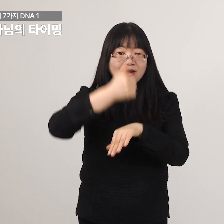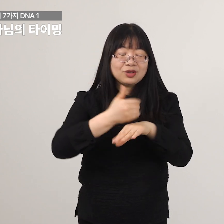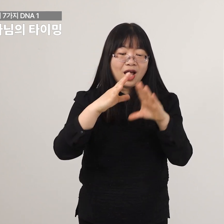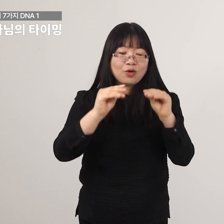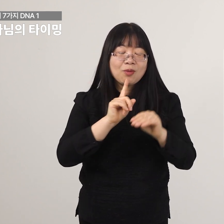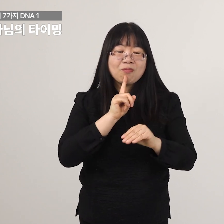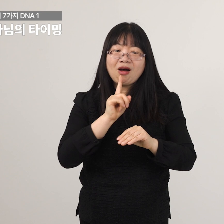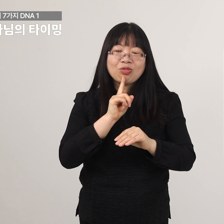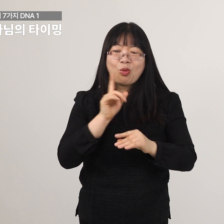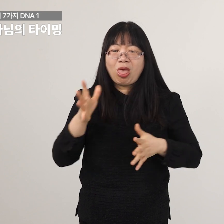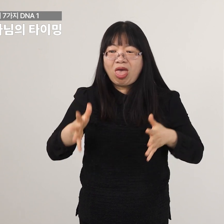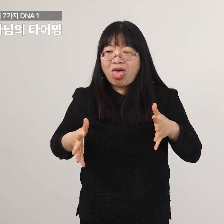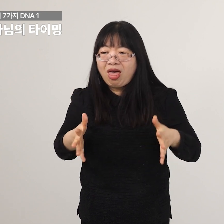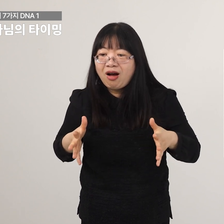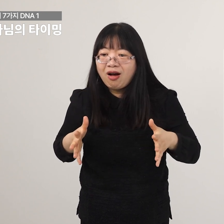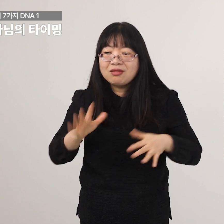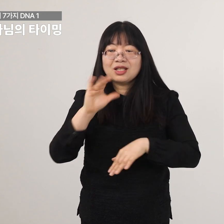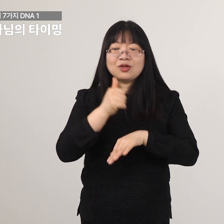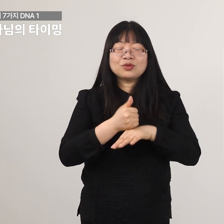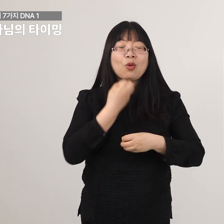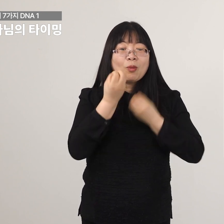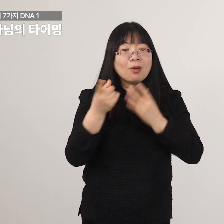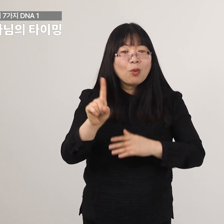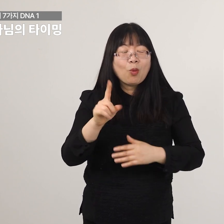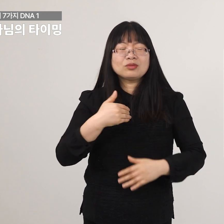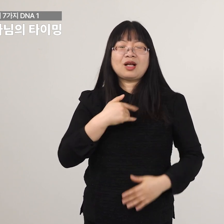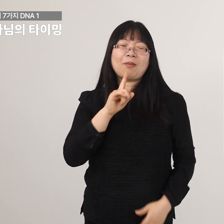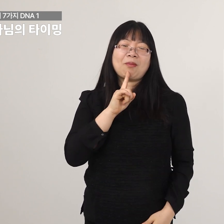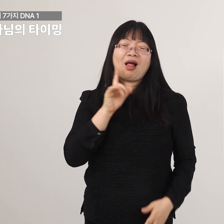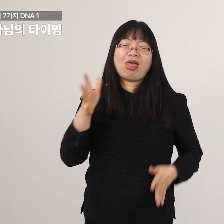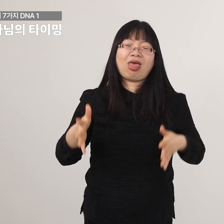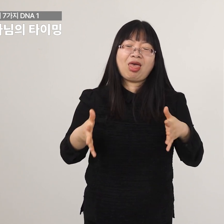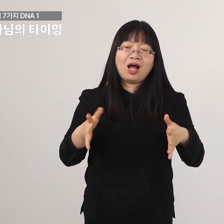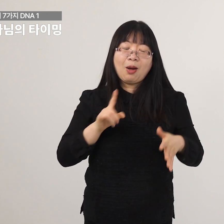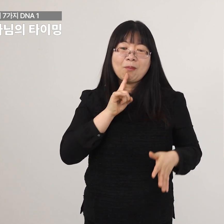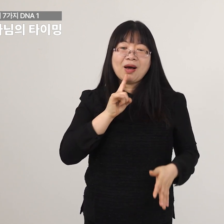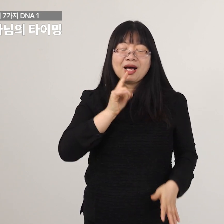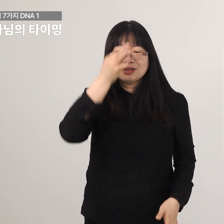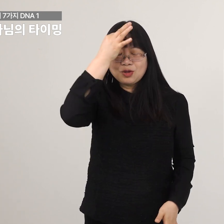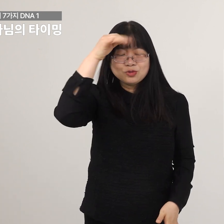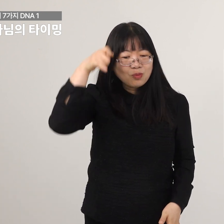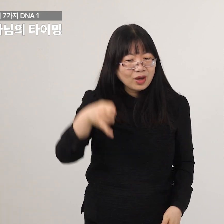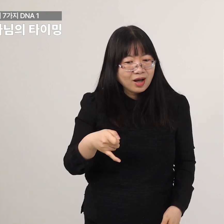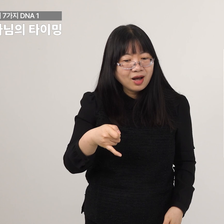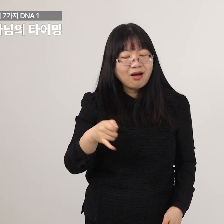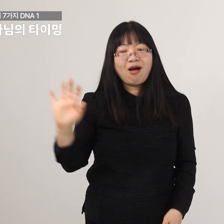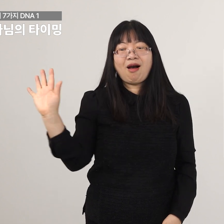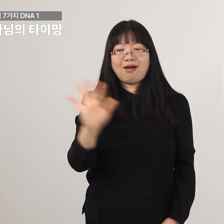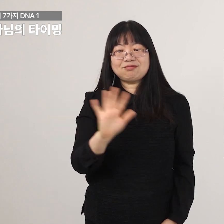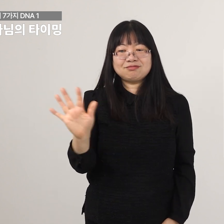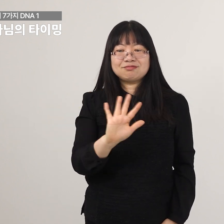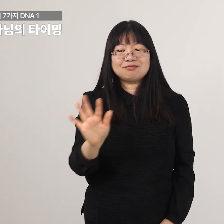더듬어지죠. 나는 말을 못합니다 그래요. 그가 말재주가 없다는 말은 아닐 거예요.